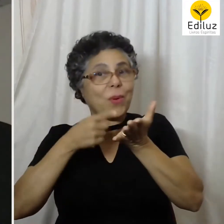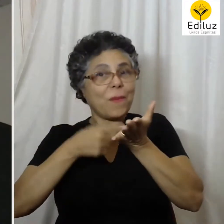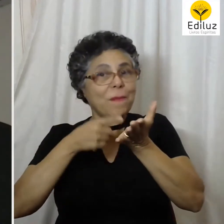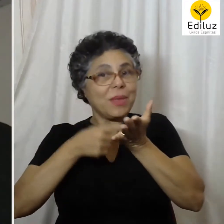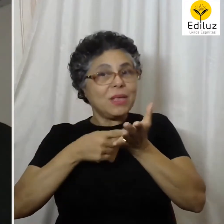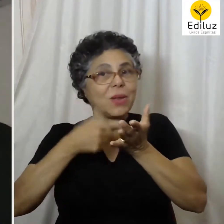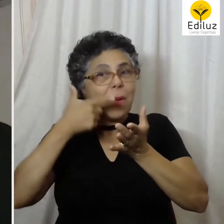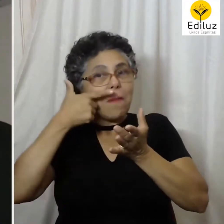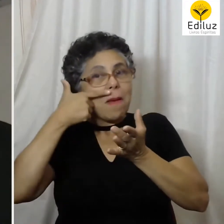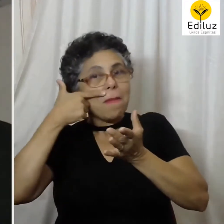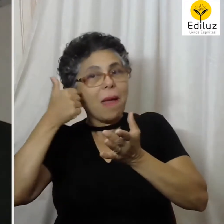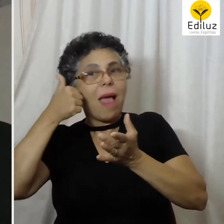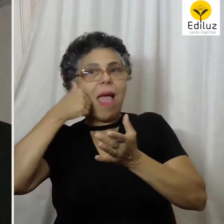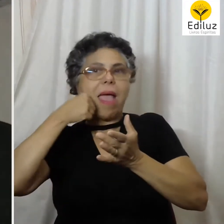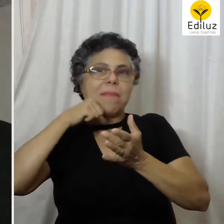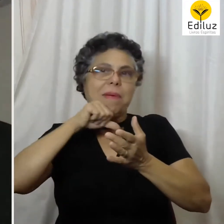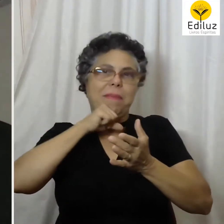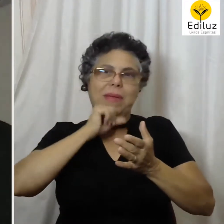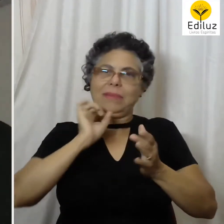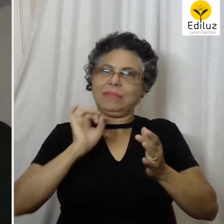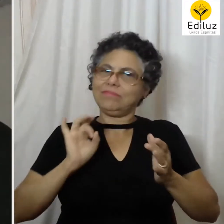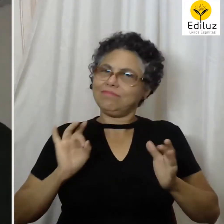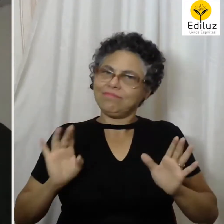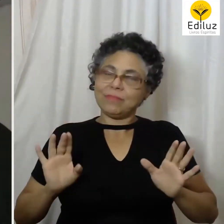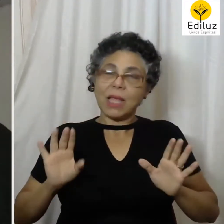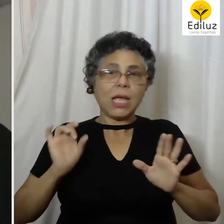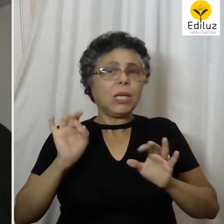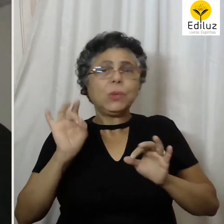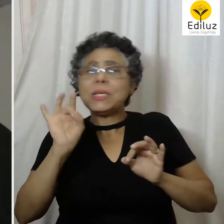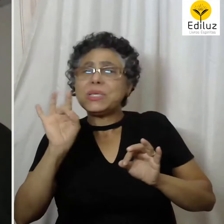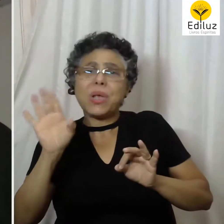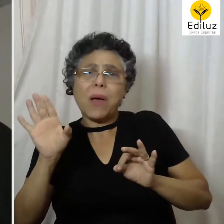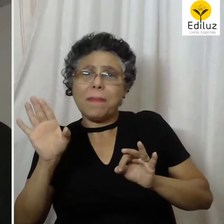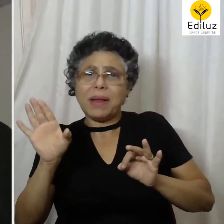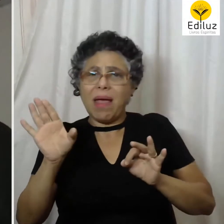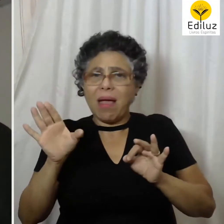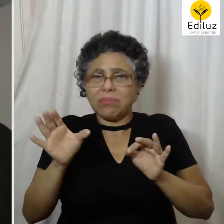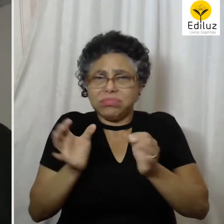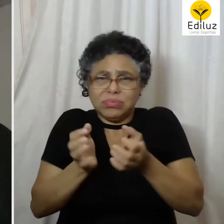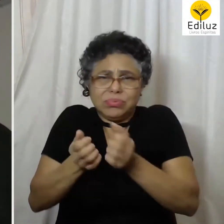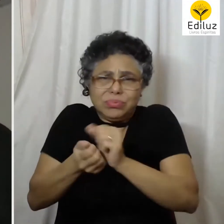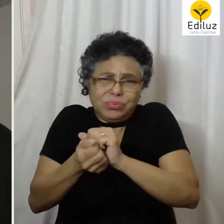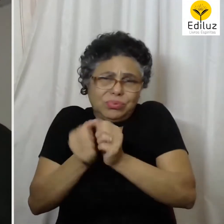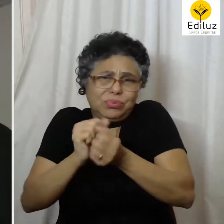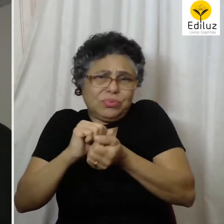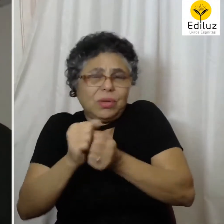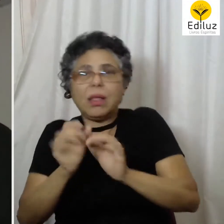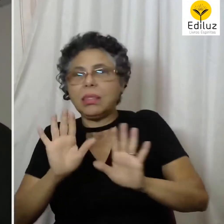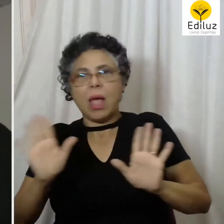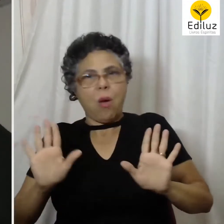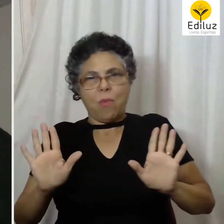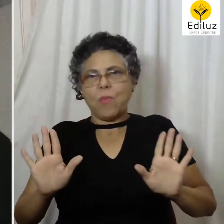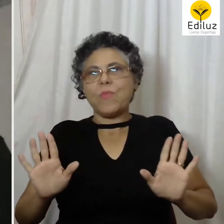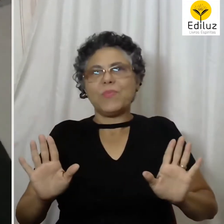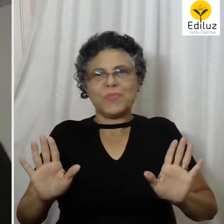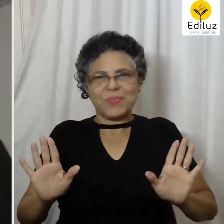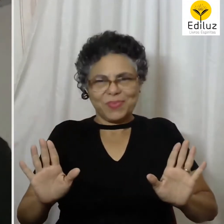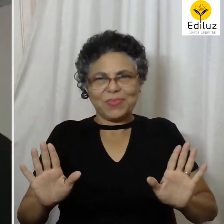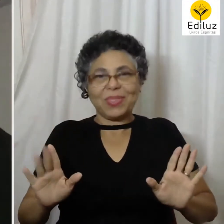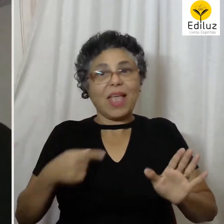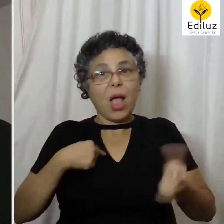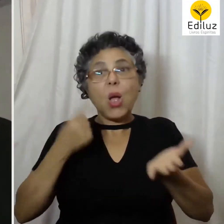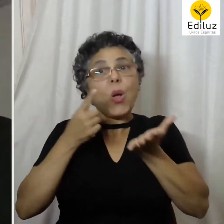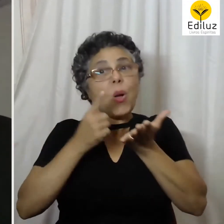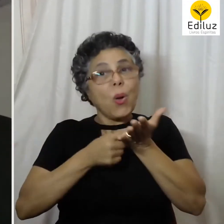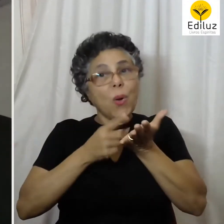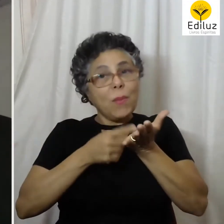Esses compromissos não somente os reparadores previstos na doutrina espírita, mas também compromissos